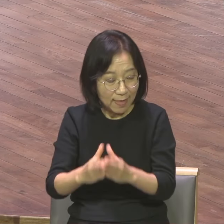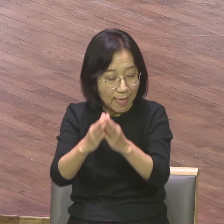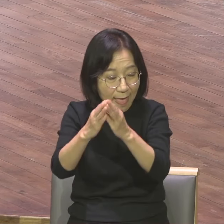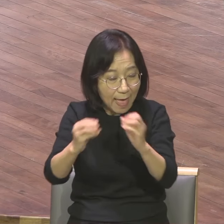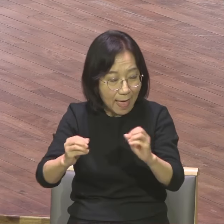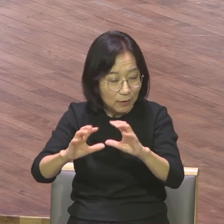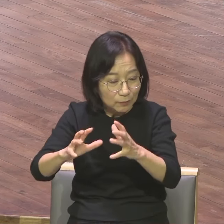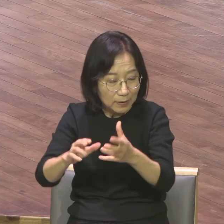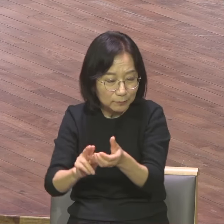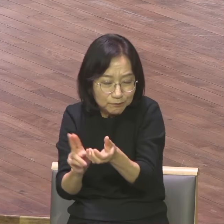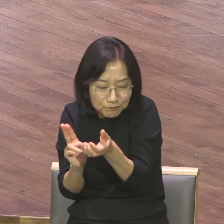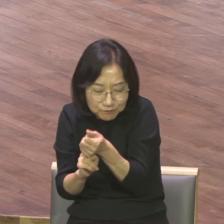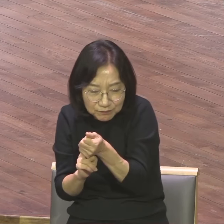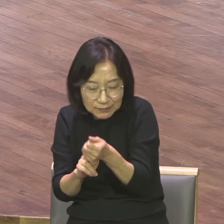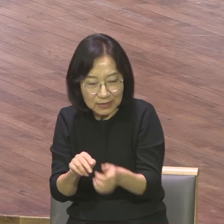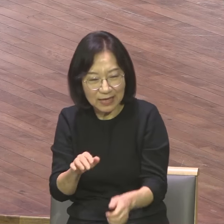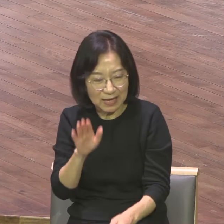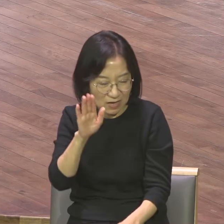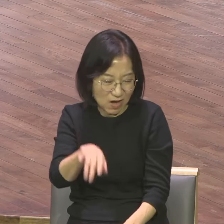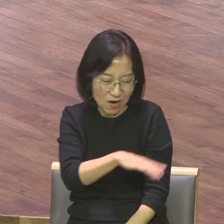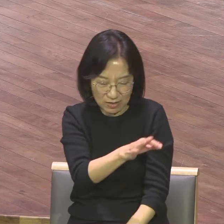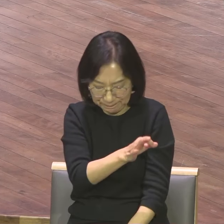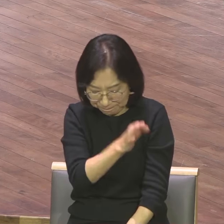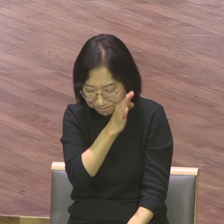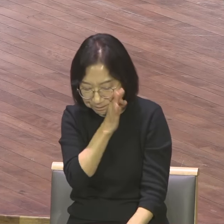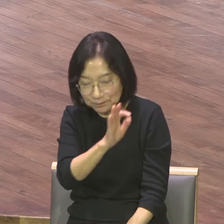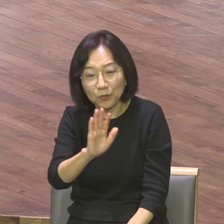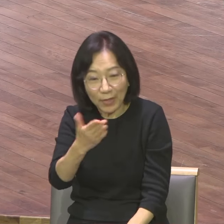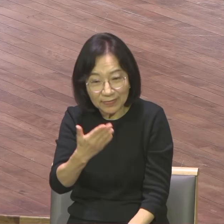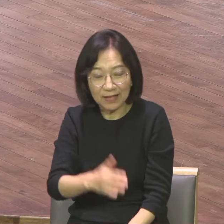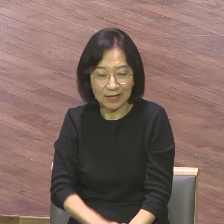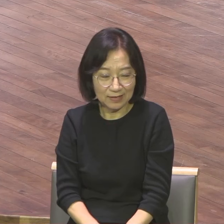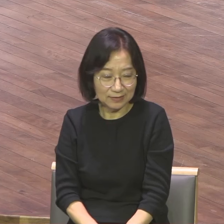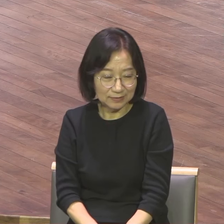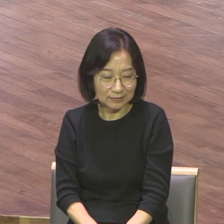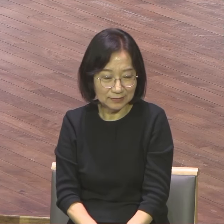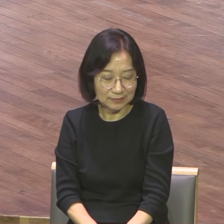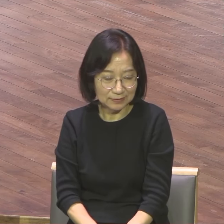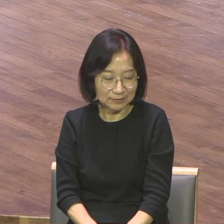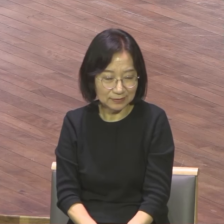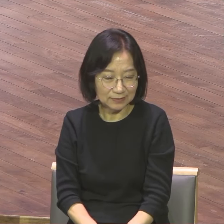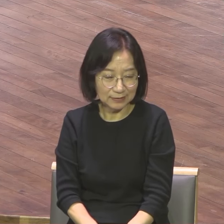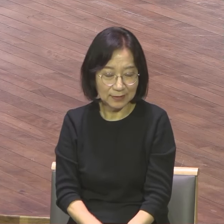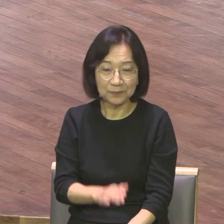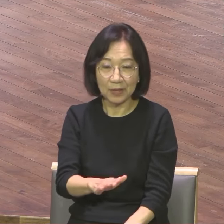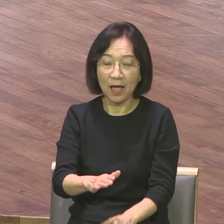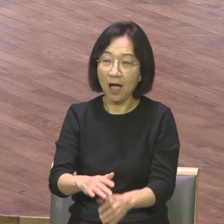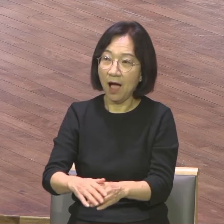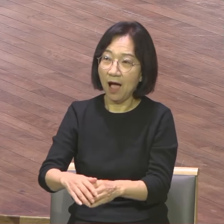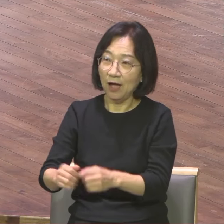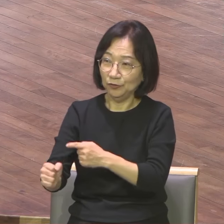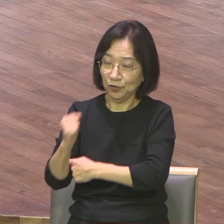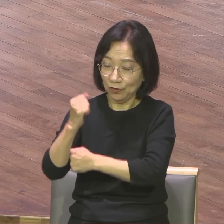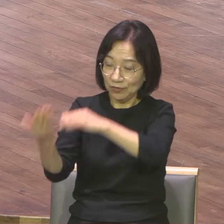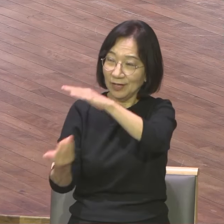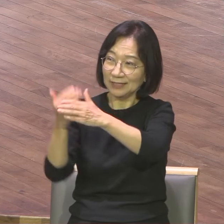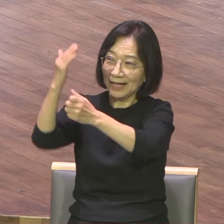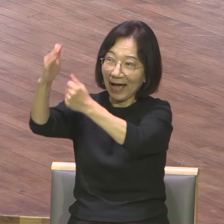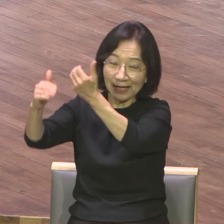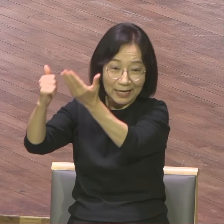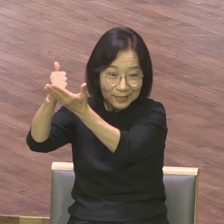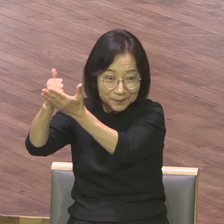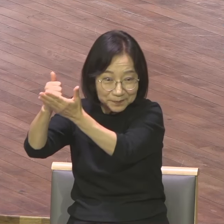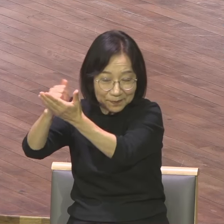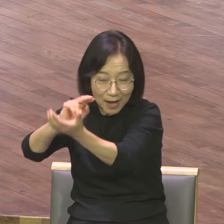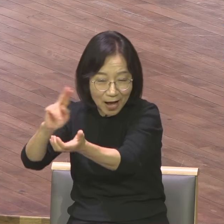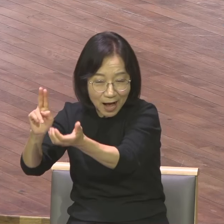피함이 너희의 수욕이 될 것이라. 자, 애굽의 그늘이 아니라 전능자의 그늘 아래 들어와서